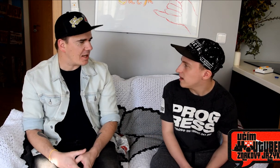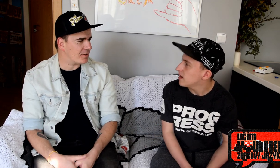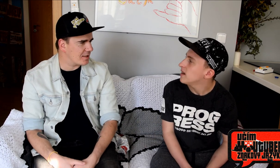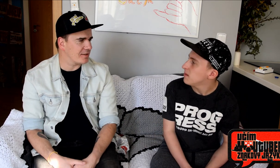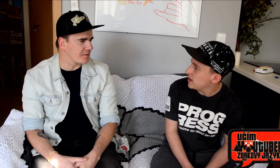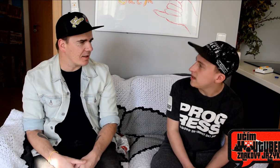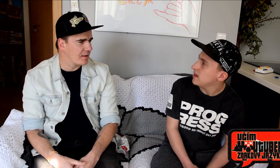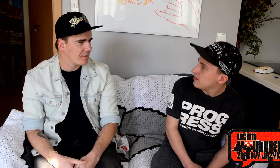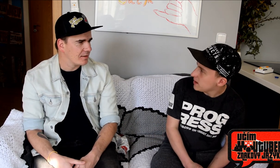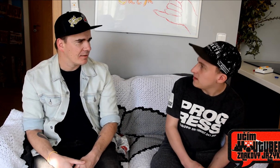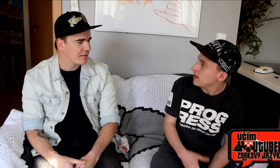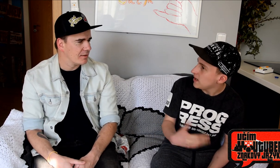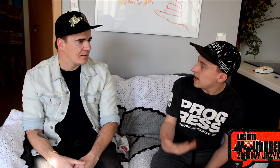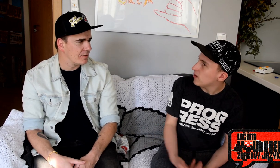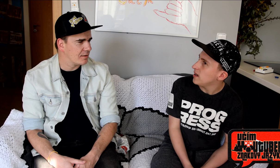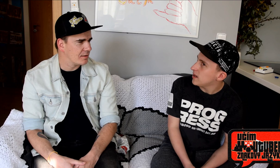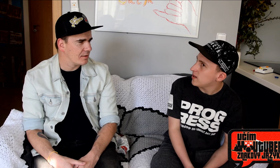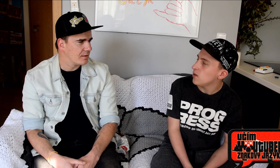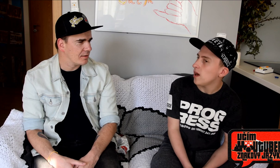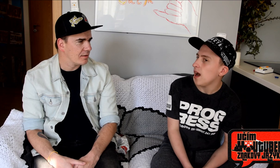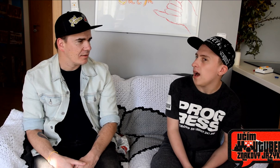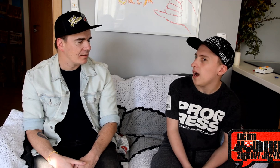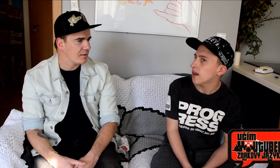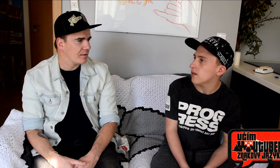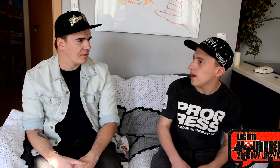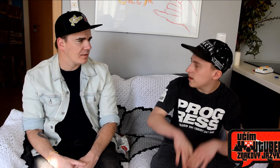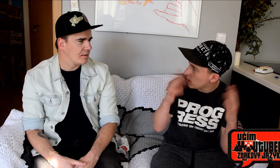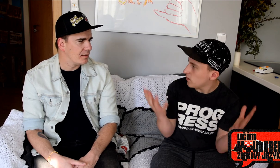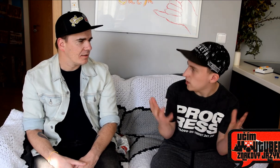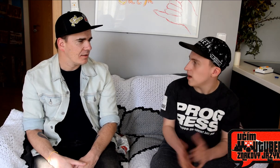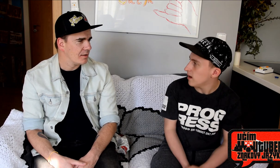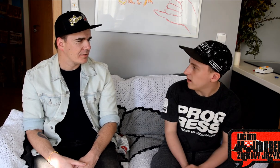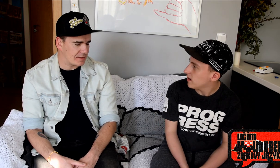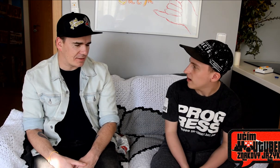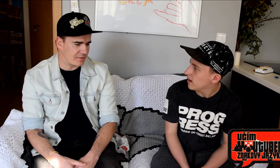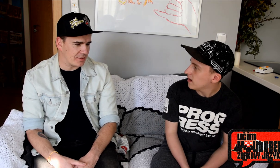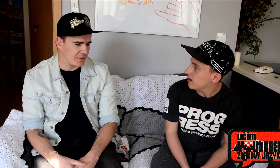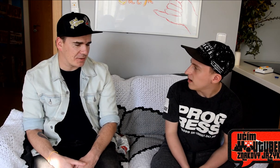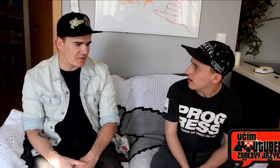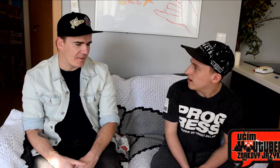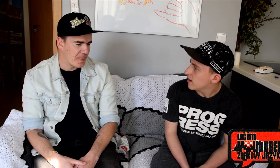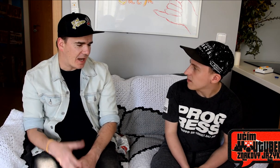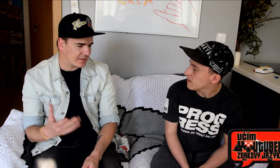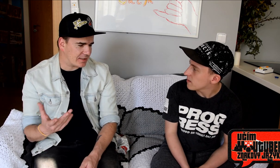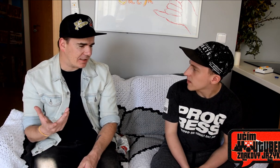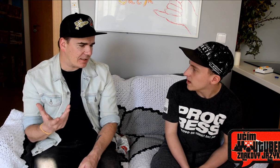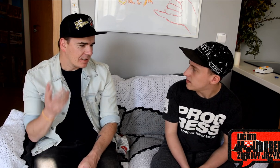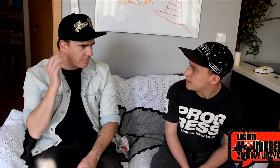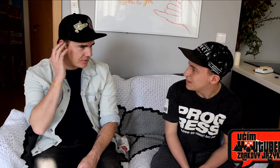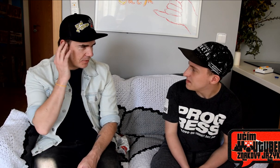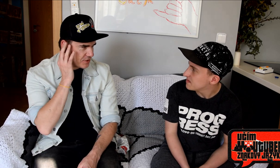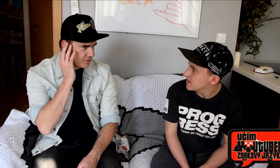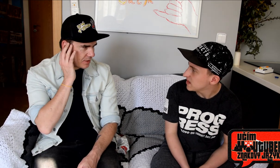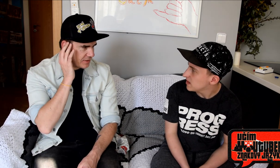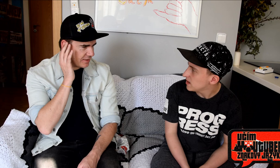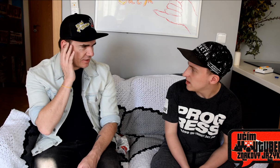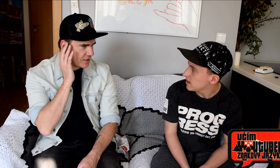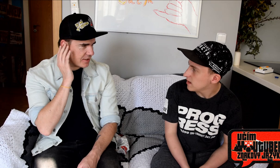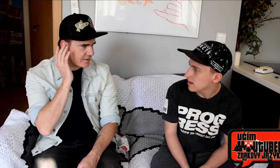Mezinárodní existuje? Mezinárodní existuje a to je celosvětově. To je celosvětově, dobře. A ty bez toho přístroje bys neslyšel nic, ale